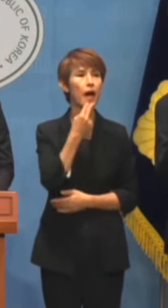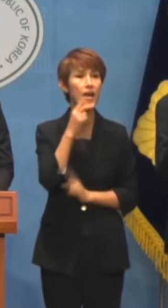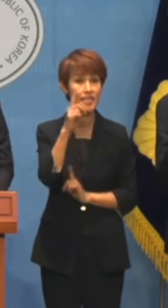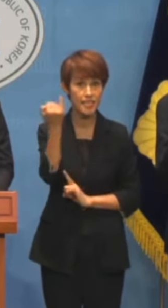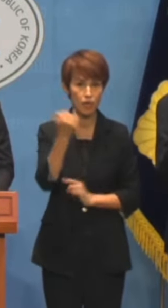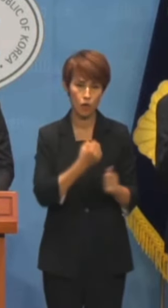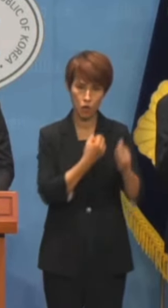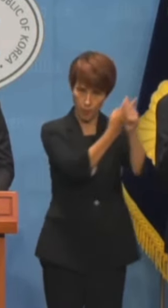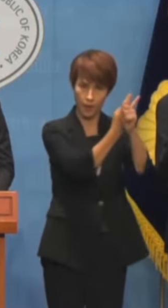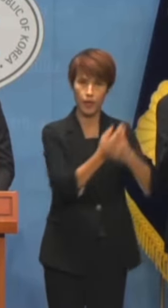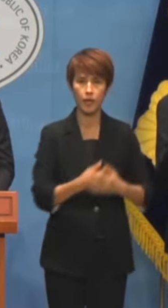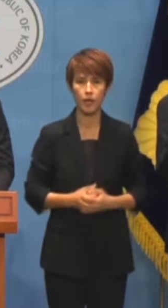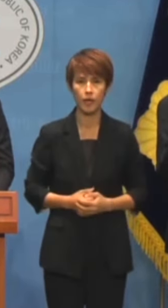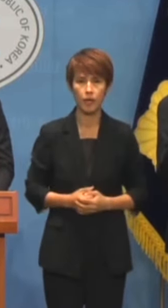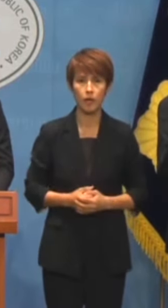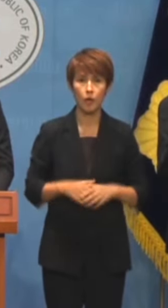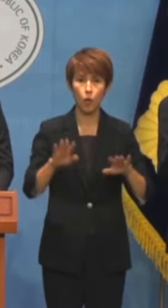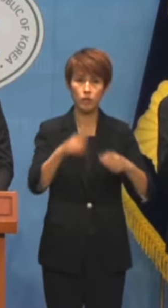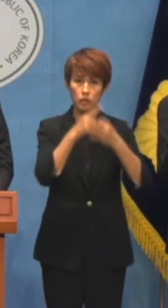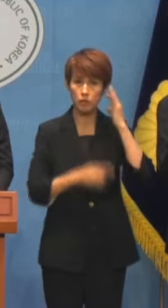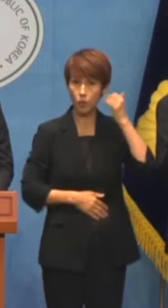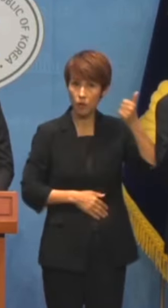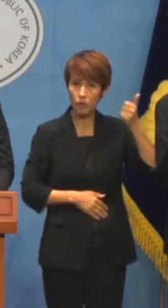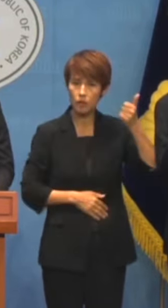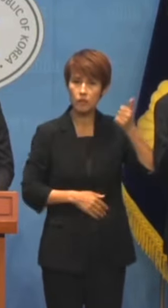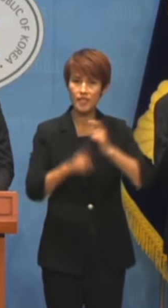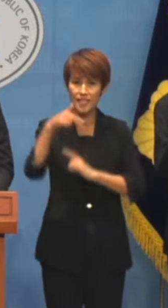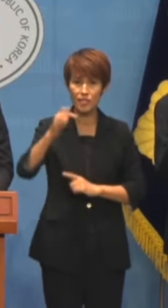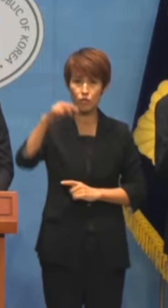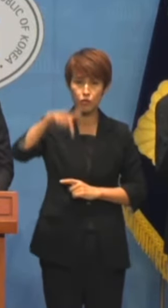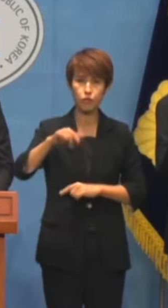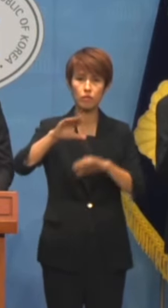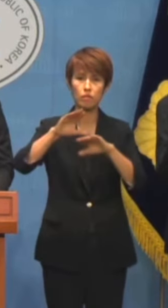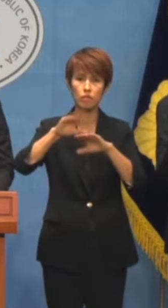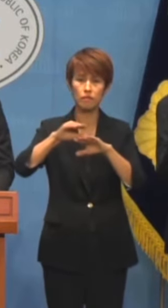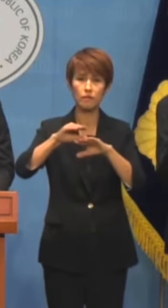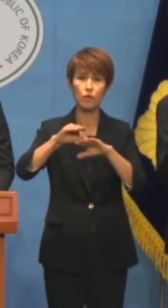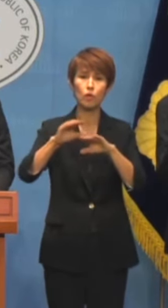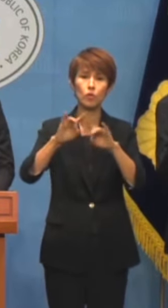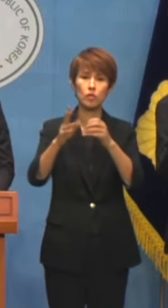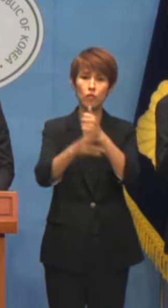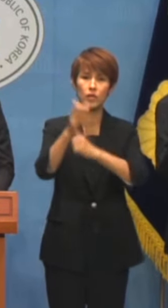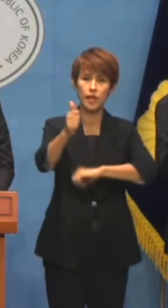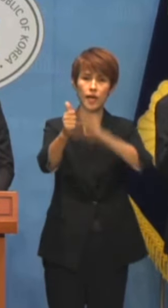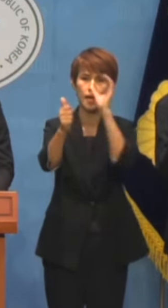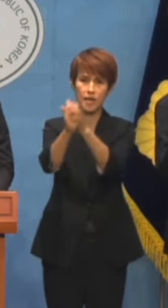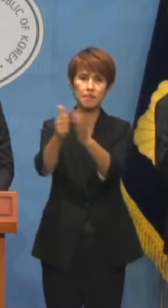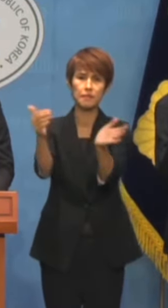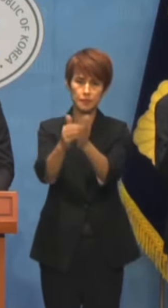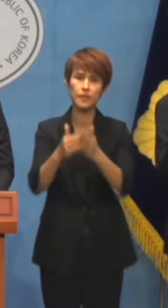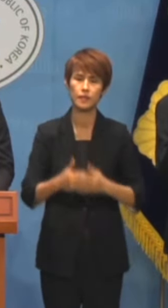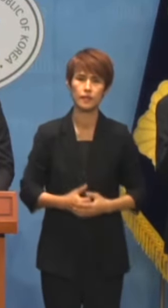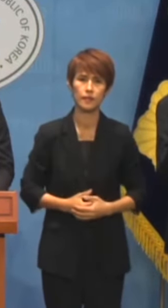이진숙을 고발한다. 오늘 윤석열 대통령은 기어이 이진숙 전 대전 MBC 사장을 방송통신위원회